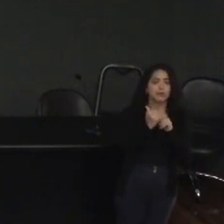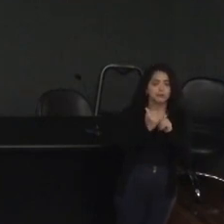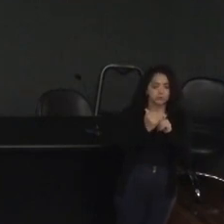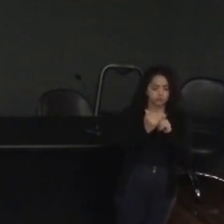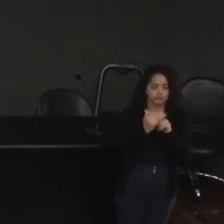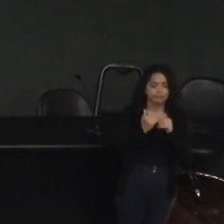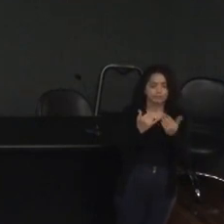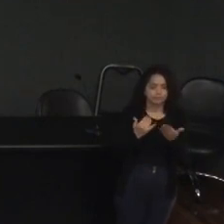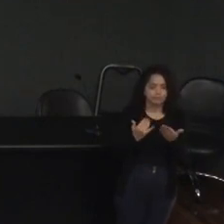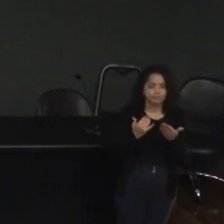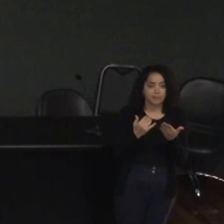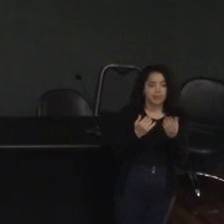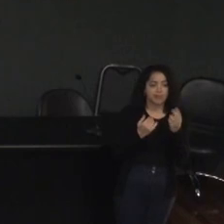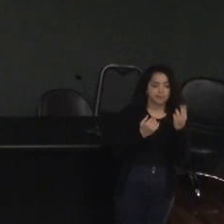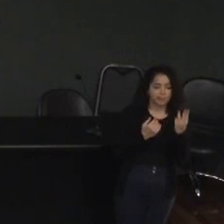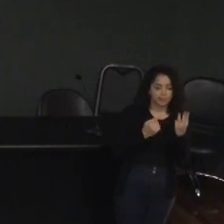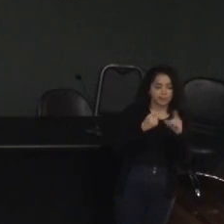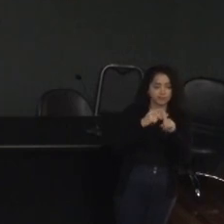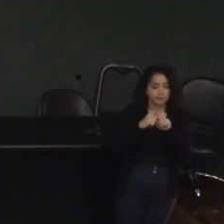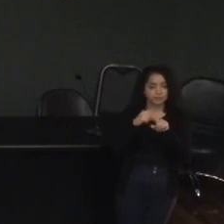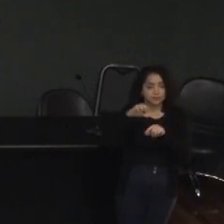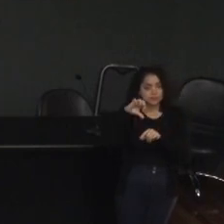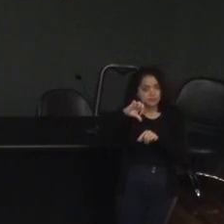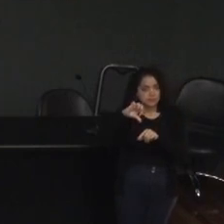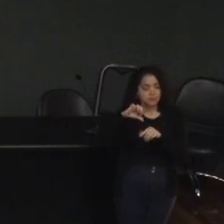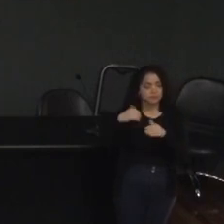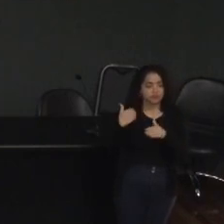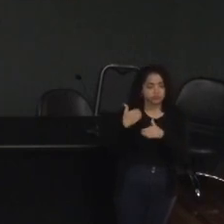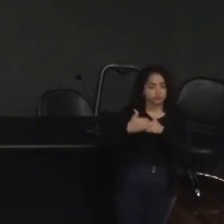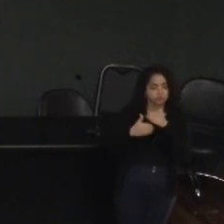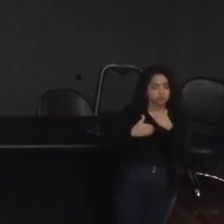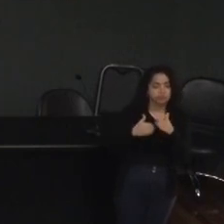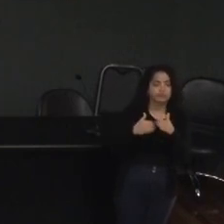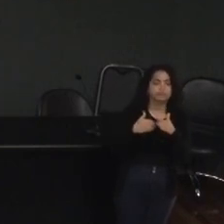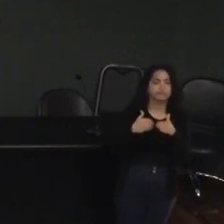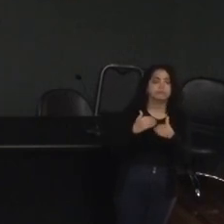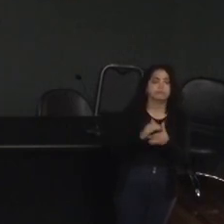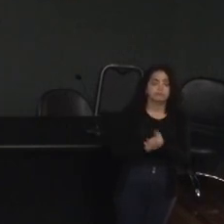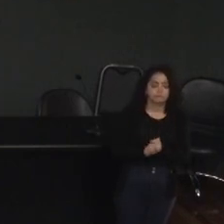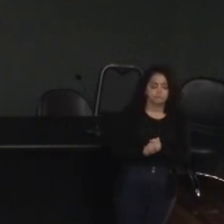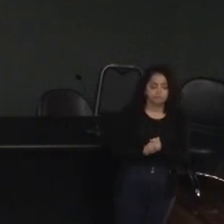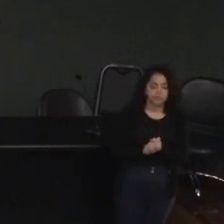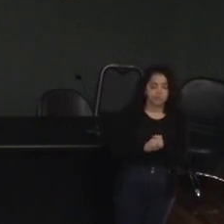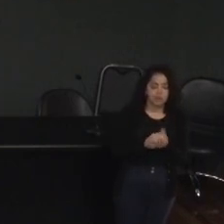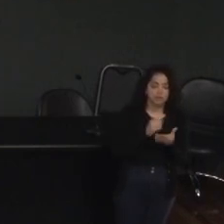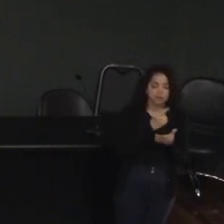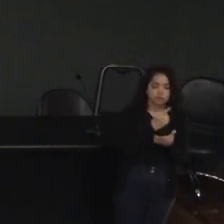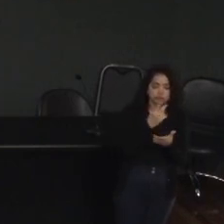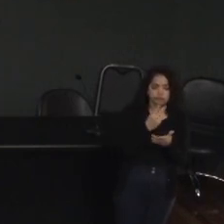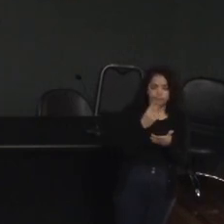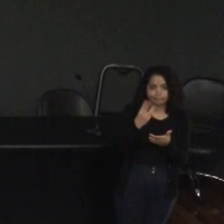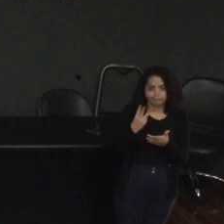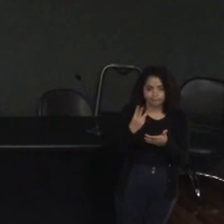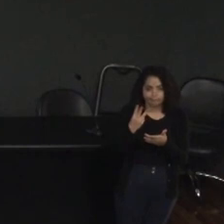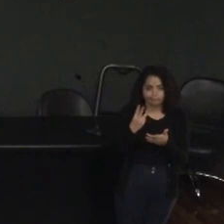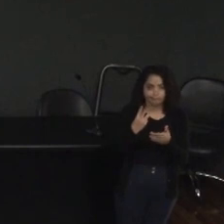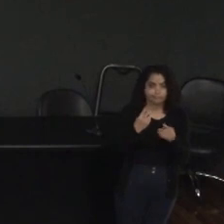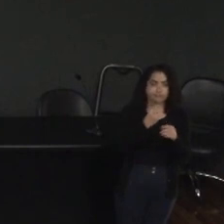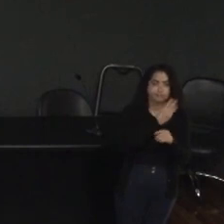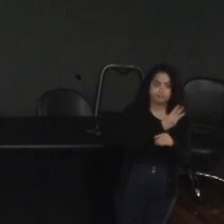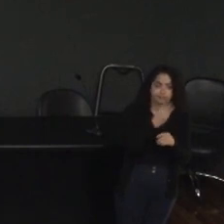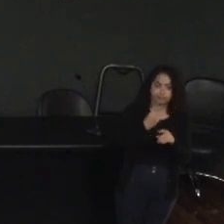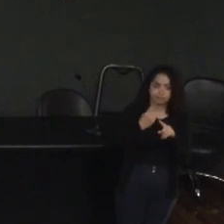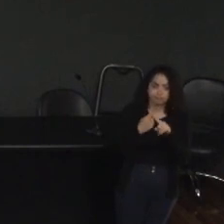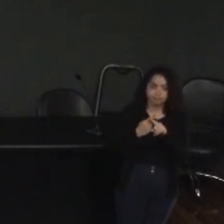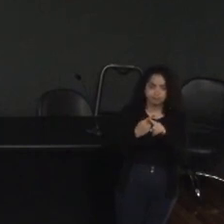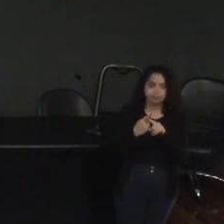3 x 3 9 e assim por diante entendeu então um dois três um dois três três vezes três nove